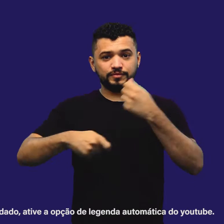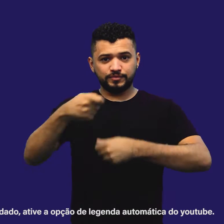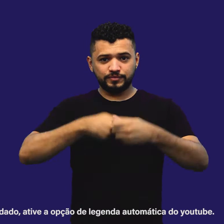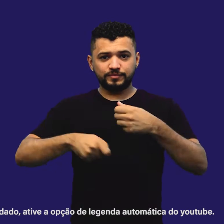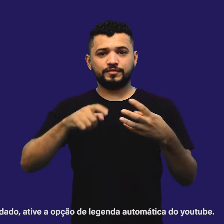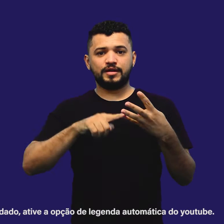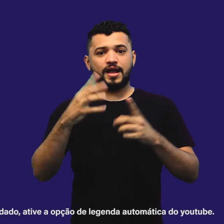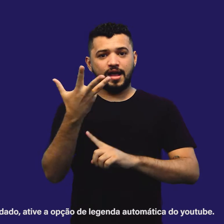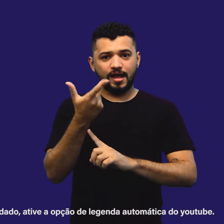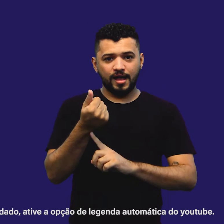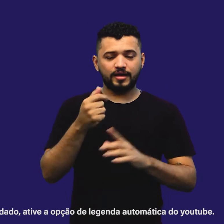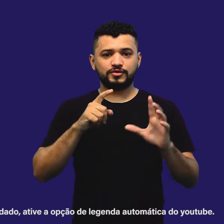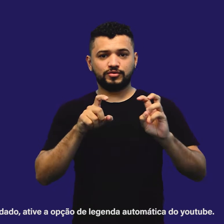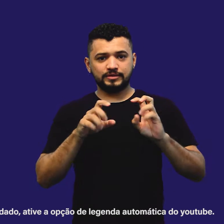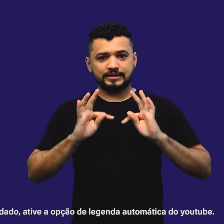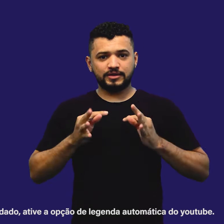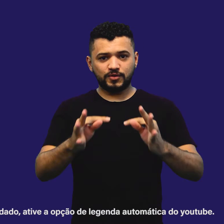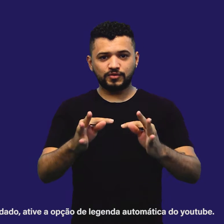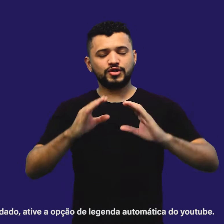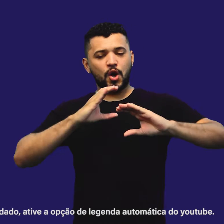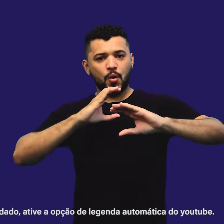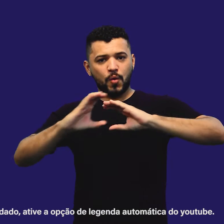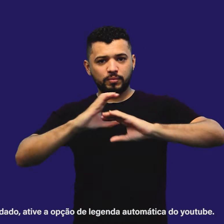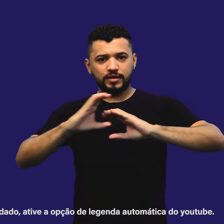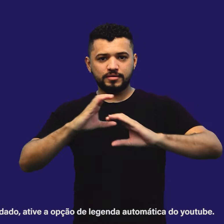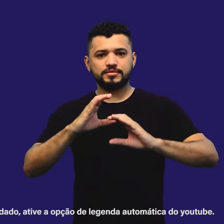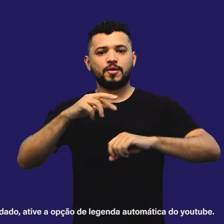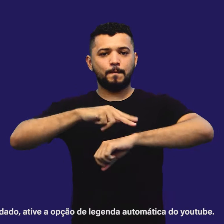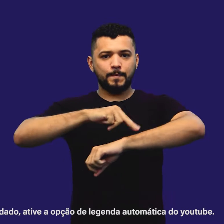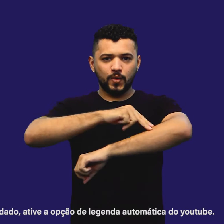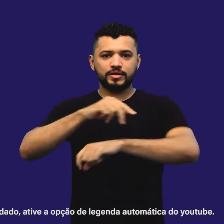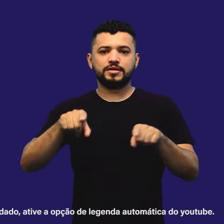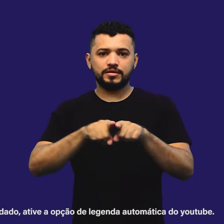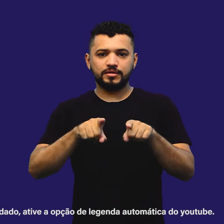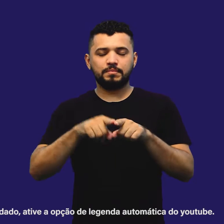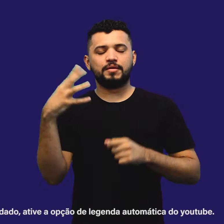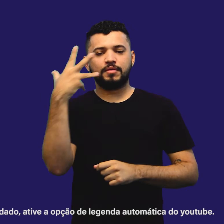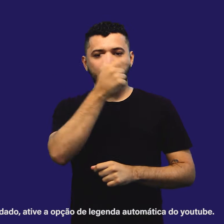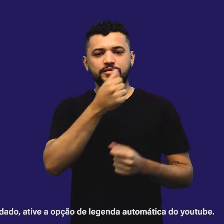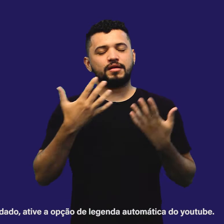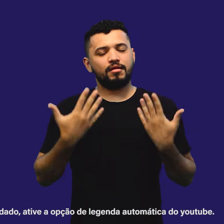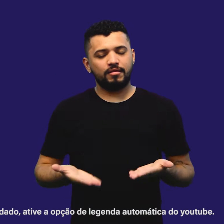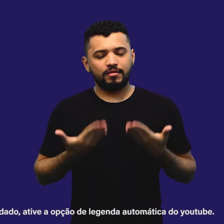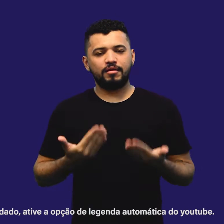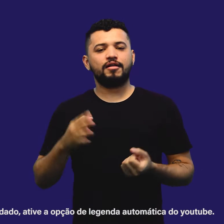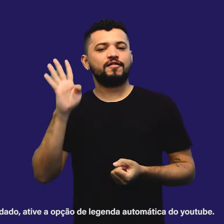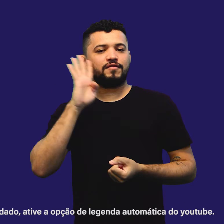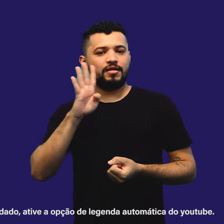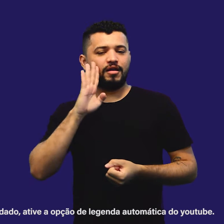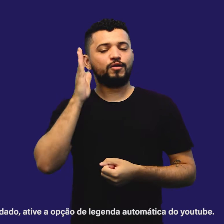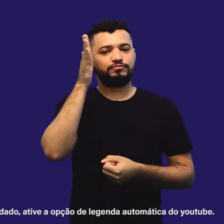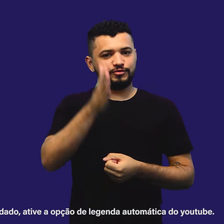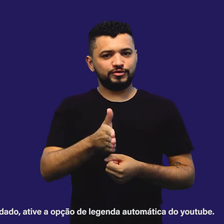gestão, arte, tecnologia, comunicação, moda e beleza, de forma leve, descontraída e